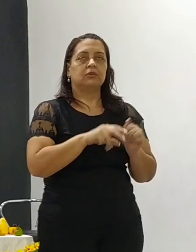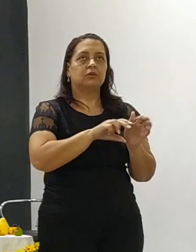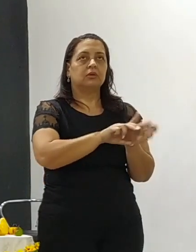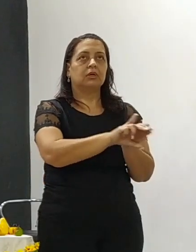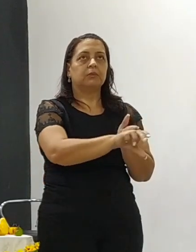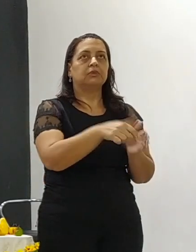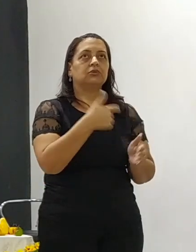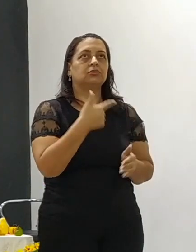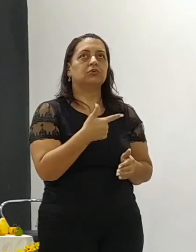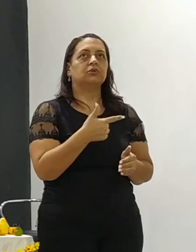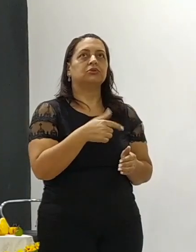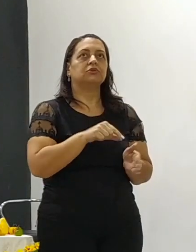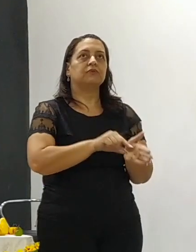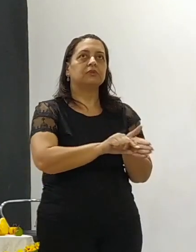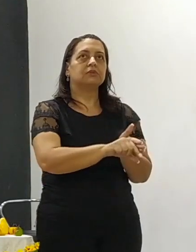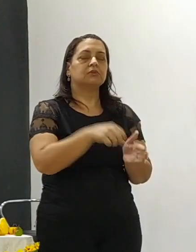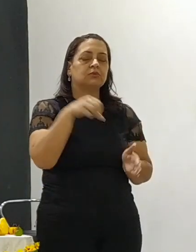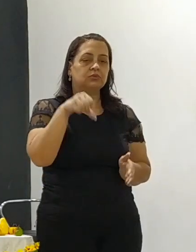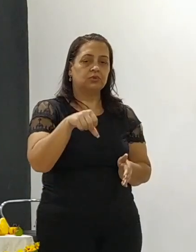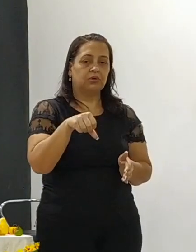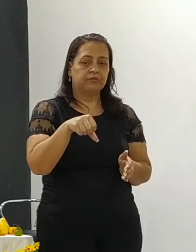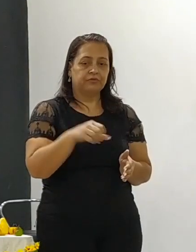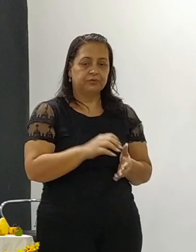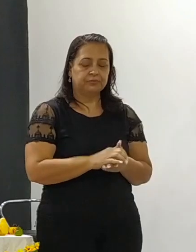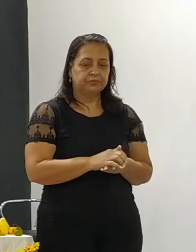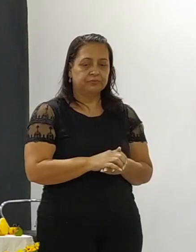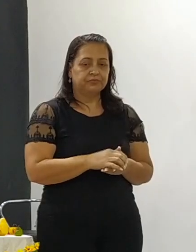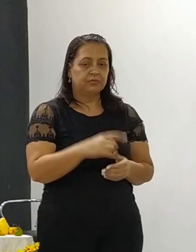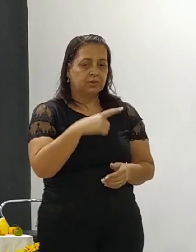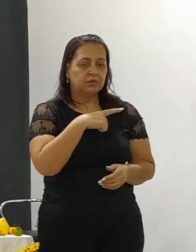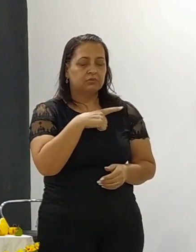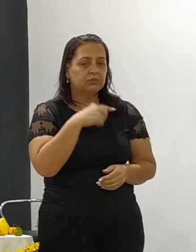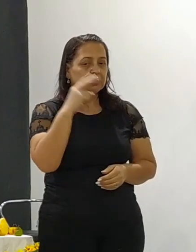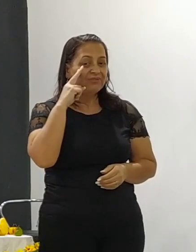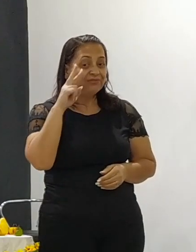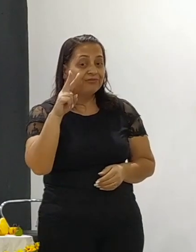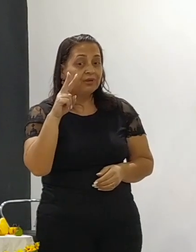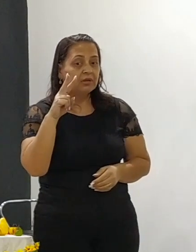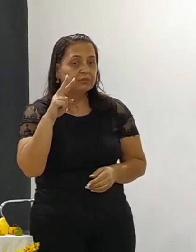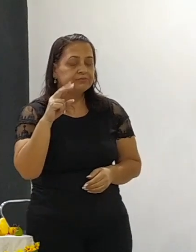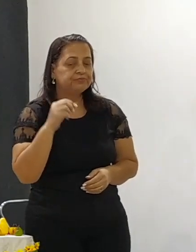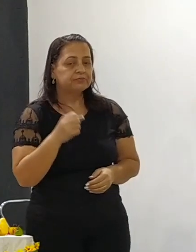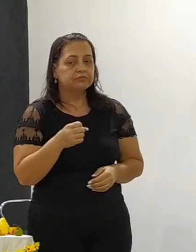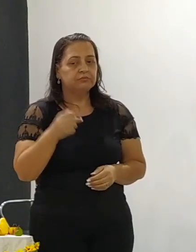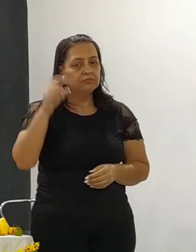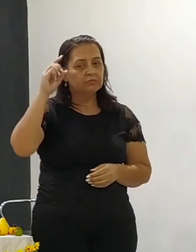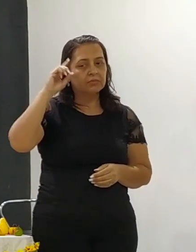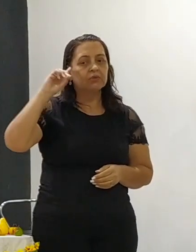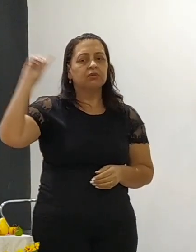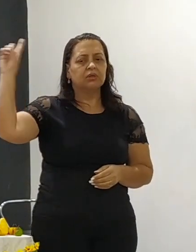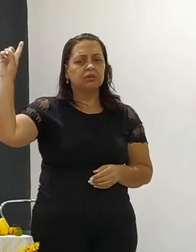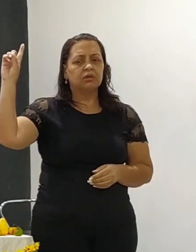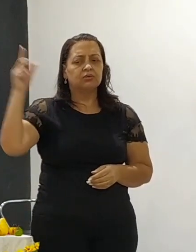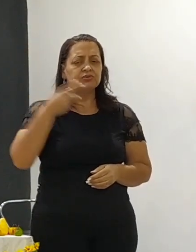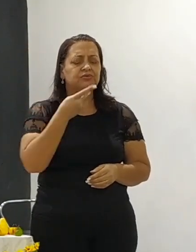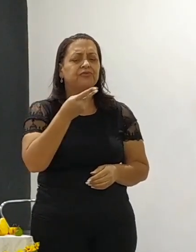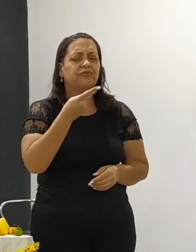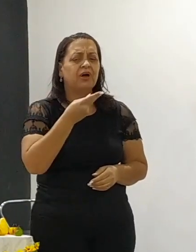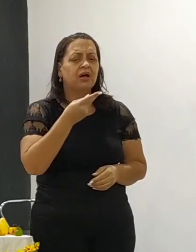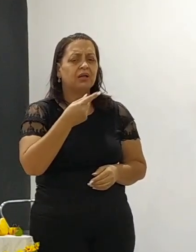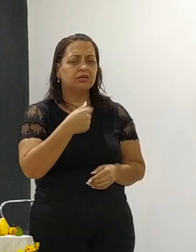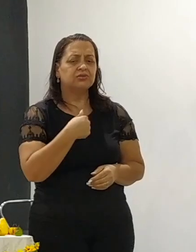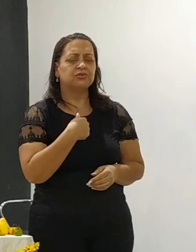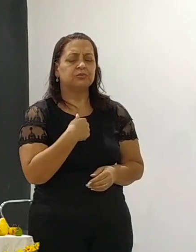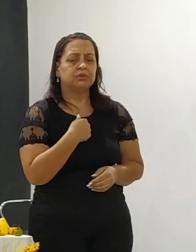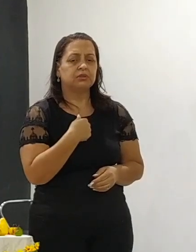versículo 9, eu tenho que ver o que Deus diz de mim, como